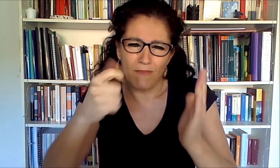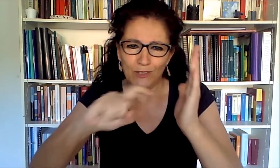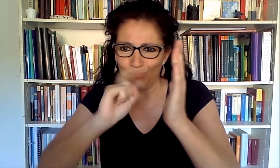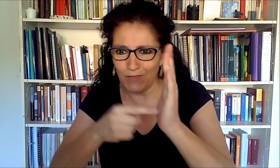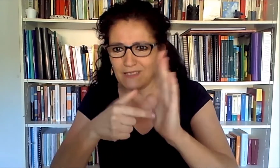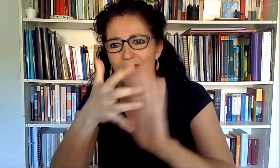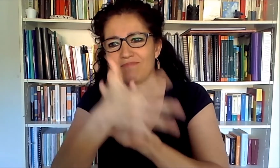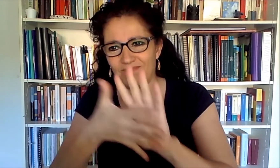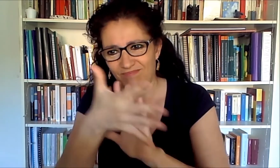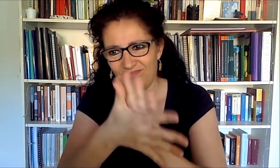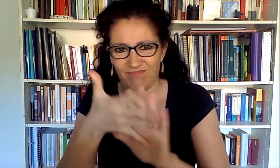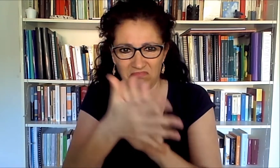de tiempo.